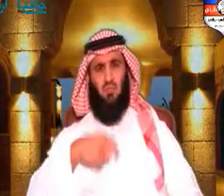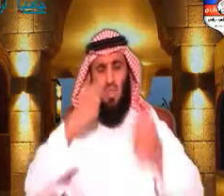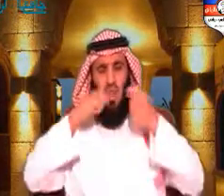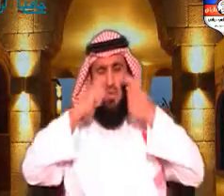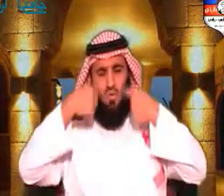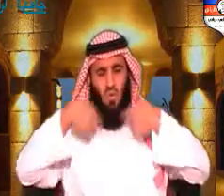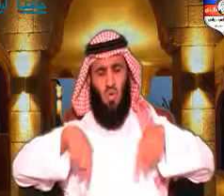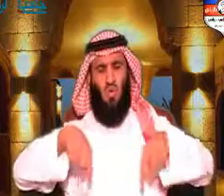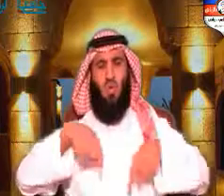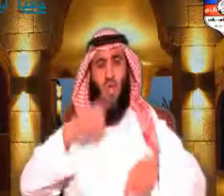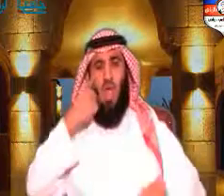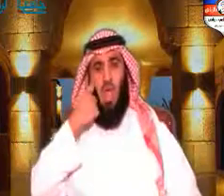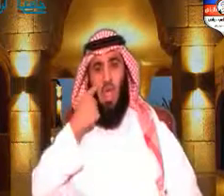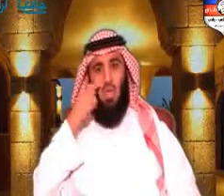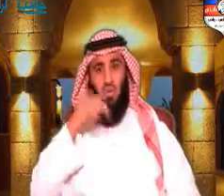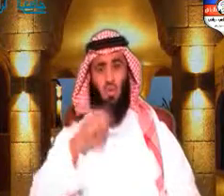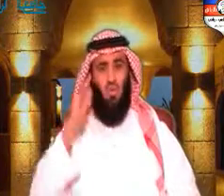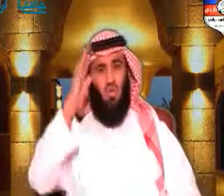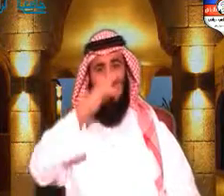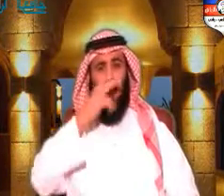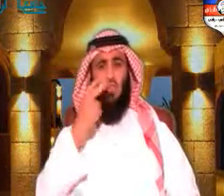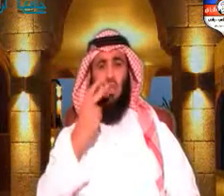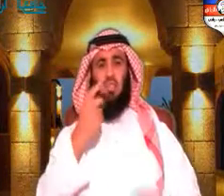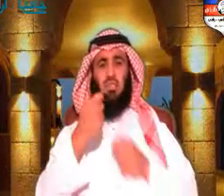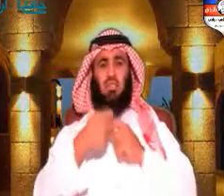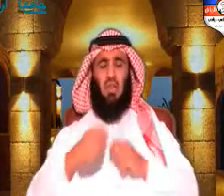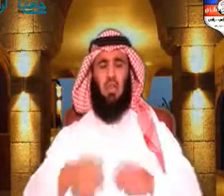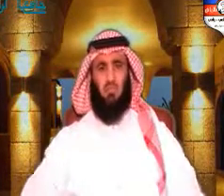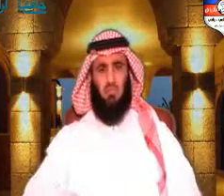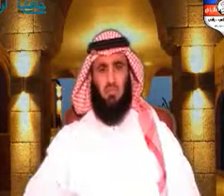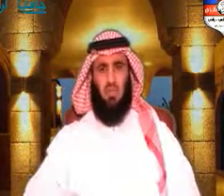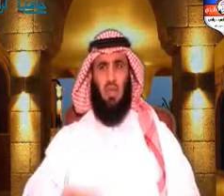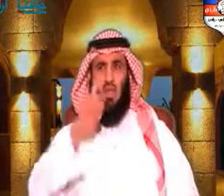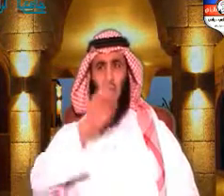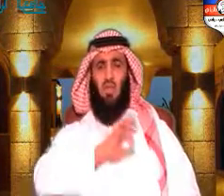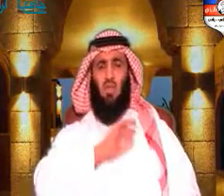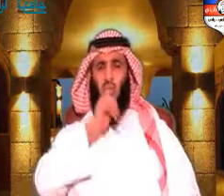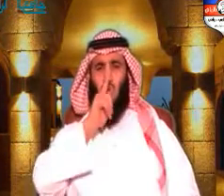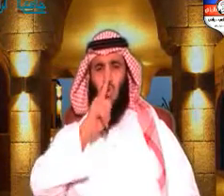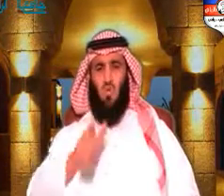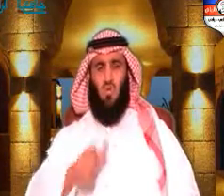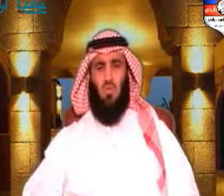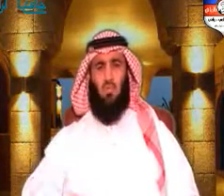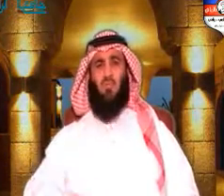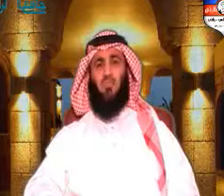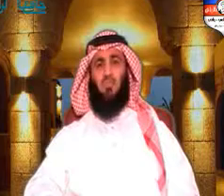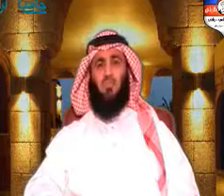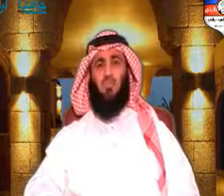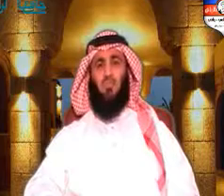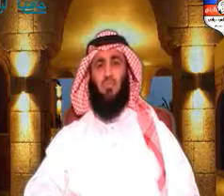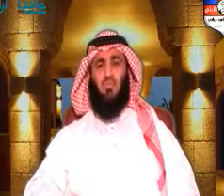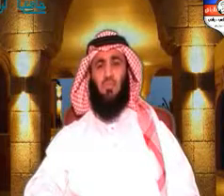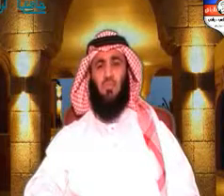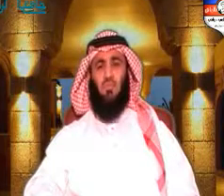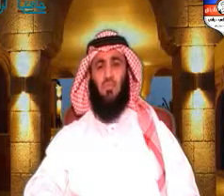الدنيا والآخرة. قال رحمه الله: هذا الحديث جامع لفضائل تدبير